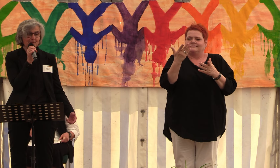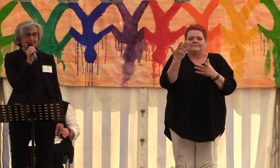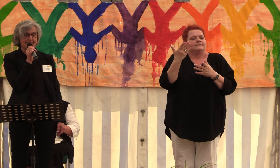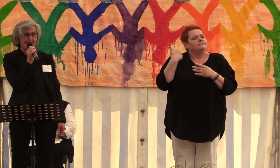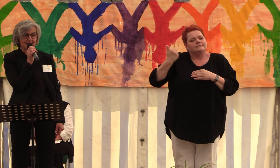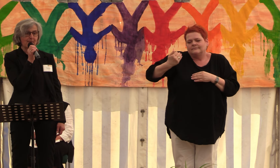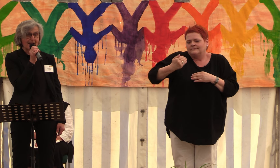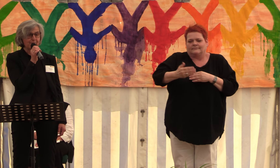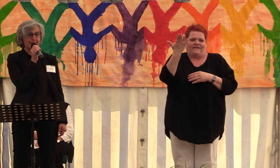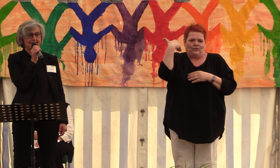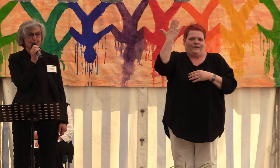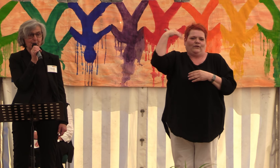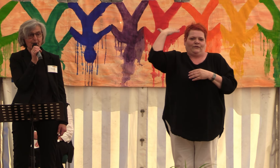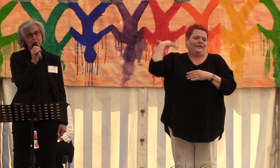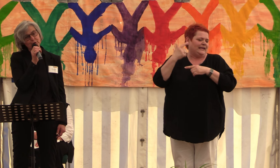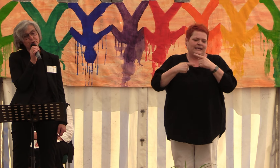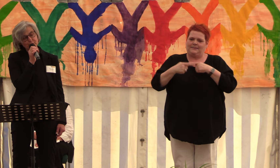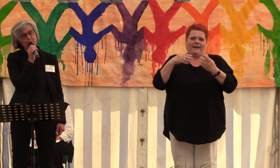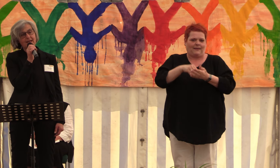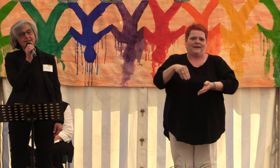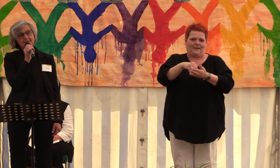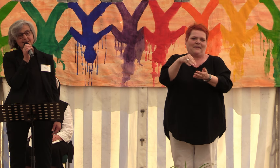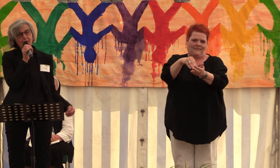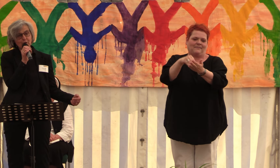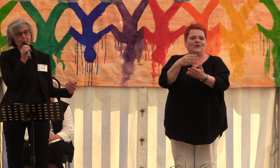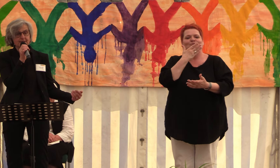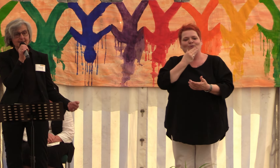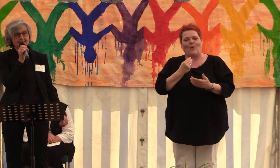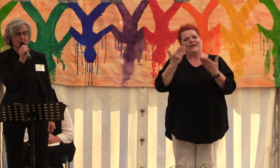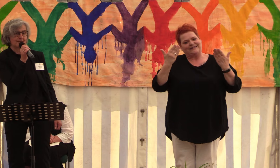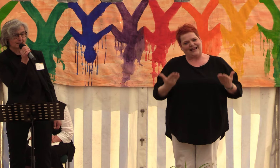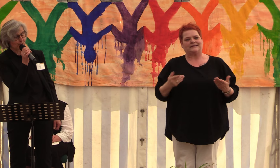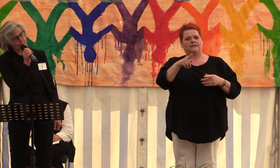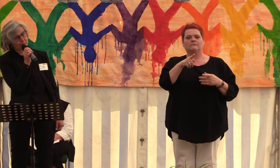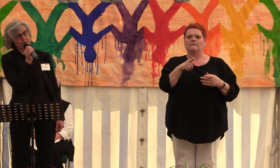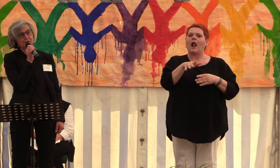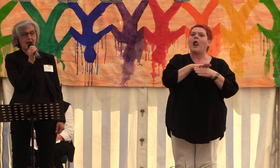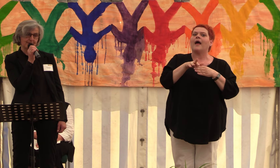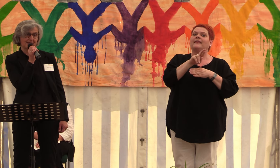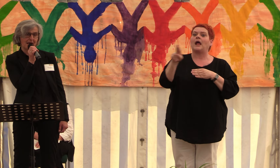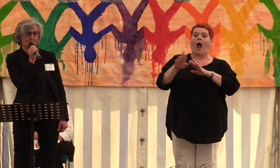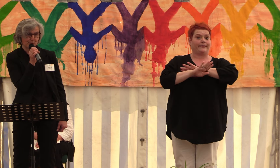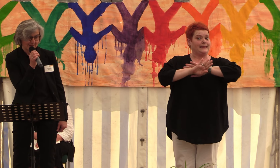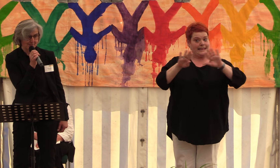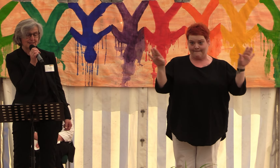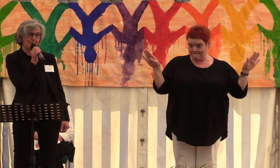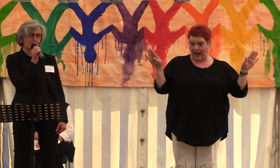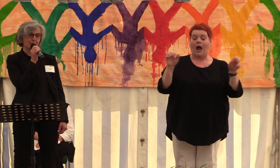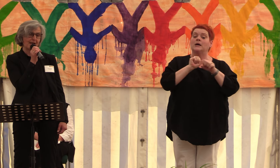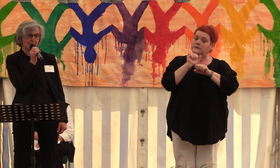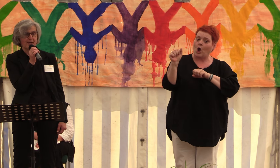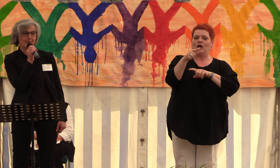ein regelmäßiger Gast bei allen Festen hier bei uns und es ist schön, dass das auch, obwohl Sie jetzt nicht mehr dieses hohe politische Amt inne haben, trotzdem